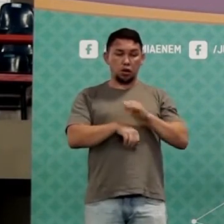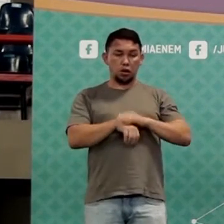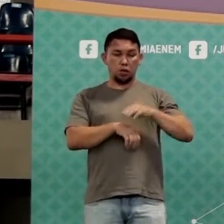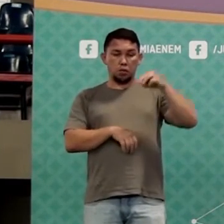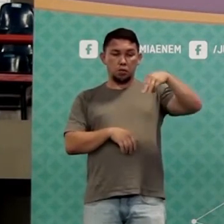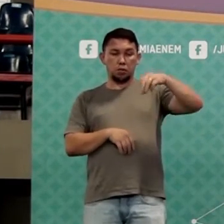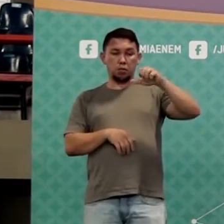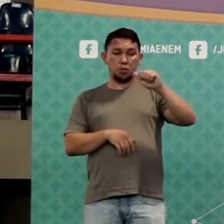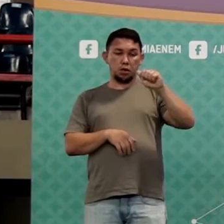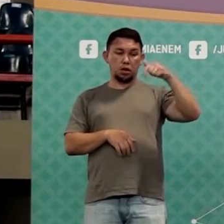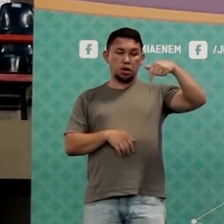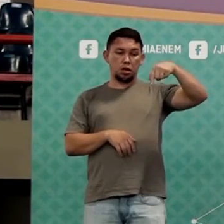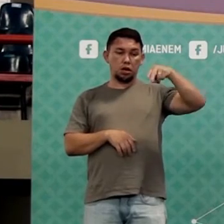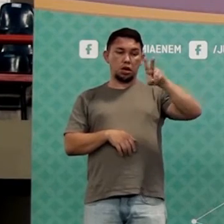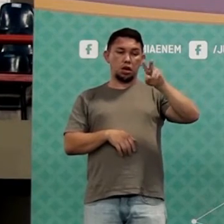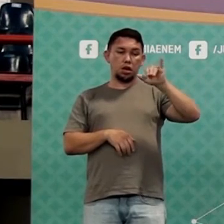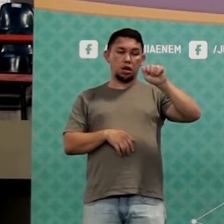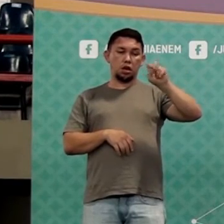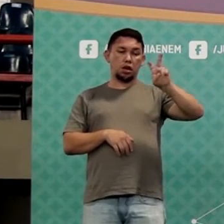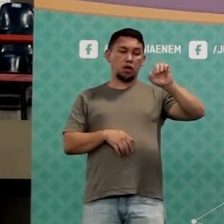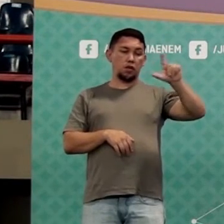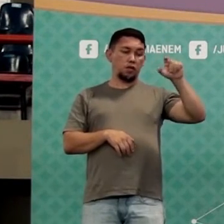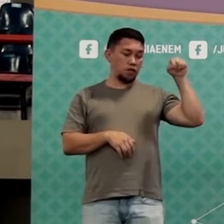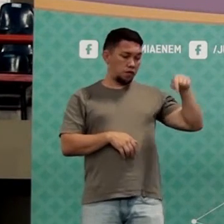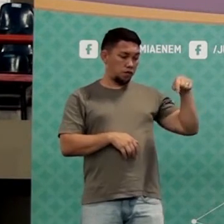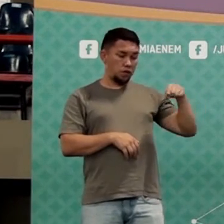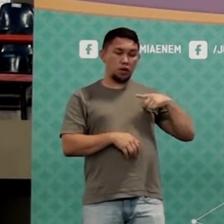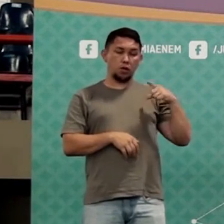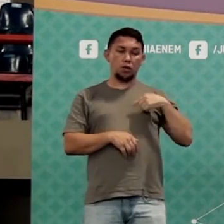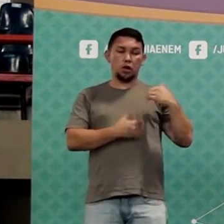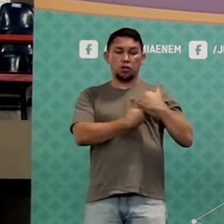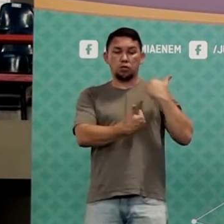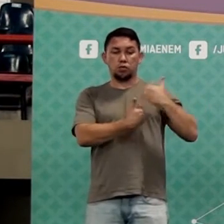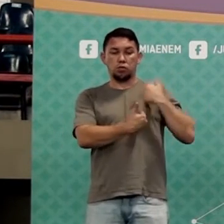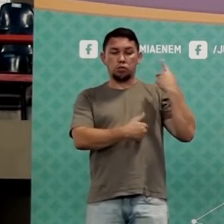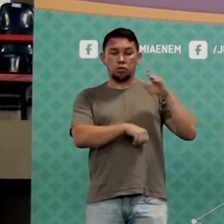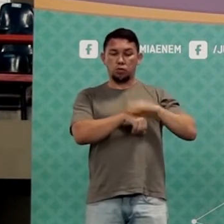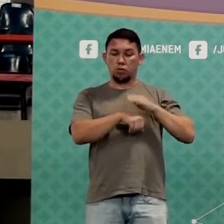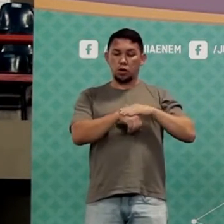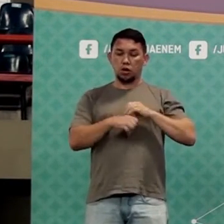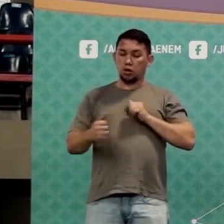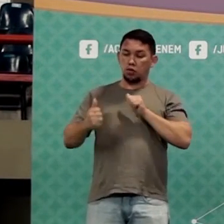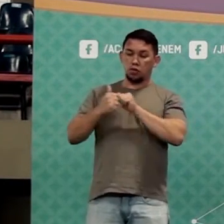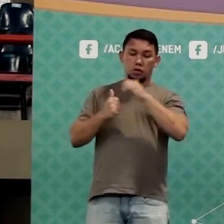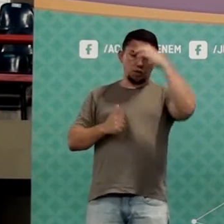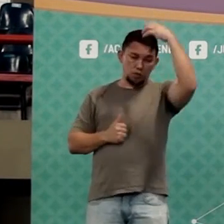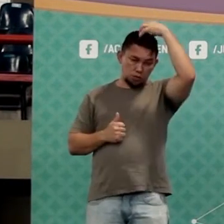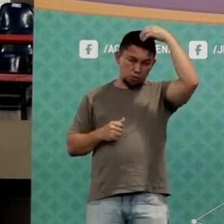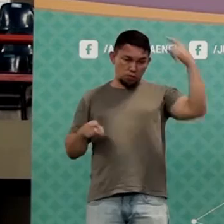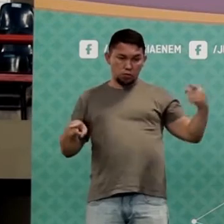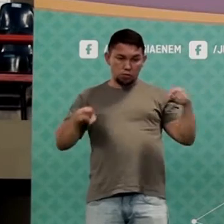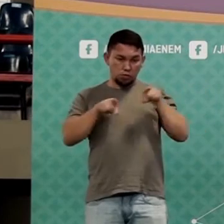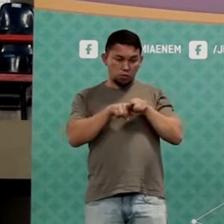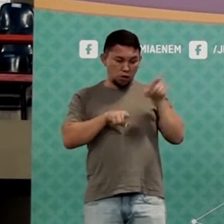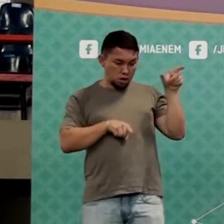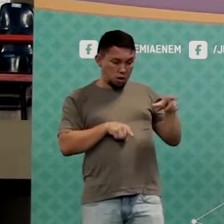virar? Um nobre. Ele queria ser um contratado para ficar dando conselho. Ele quer ser um conselheiro real. Agora, ele é